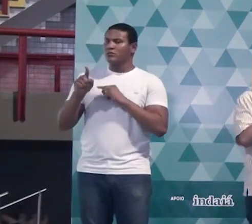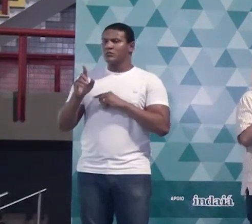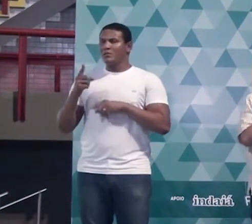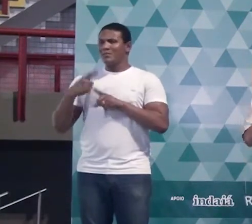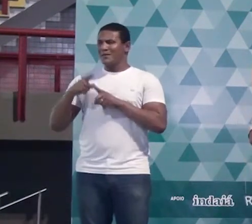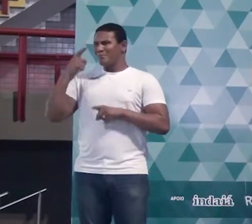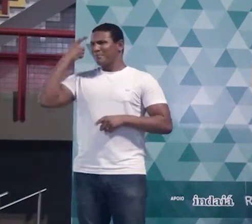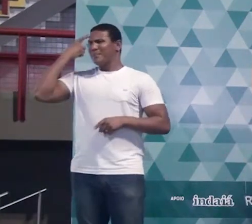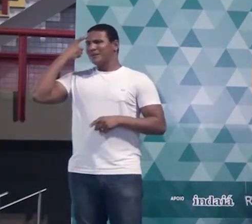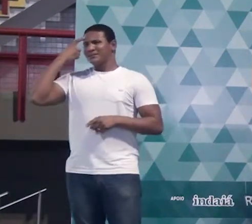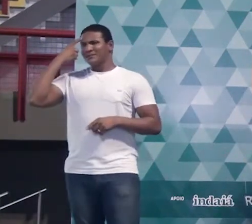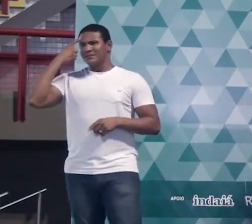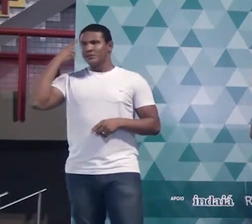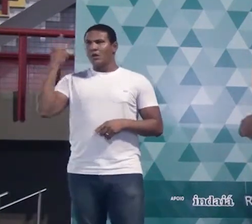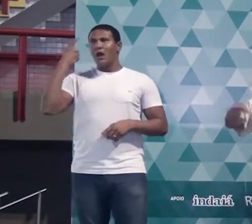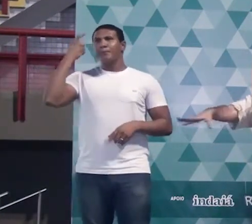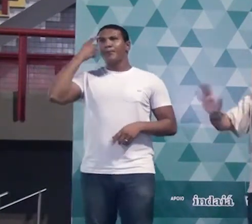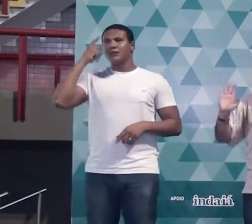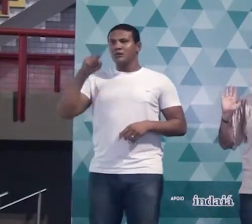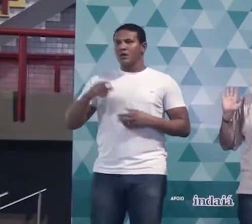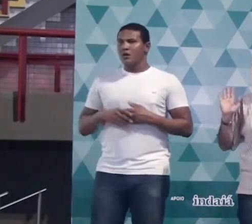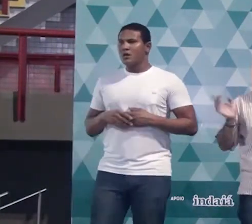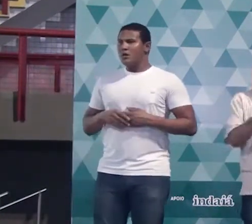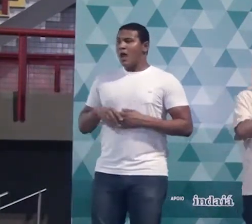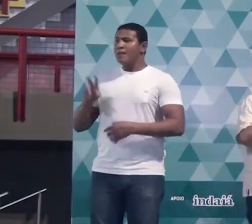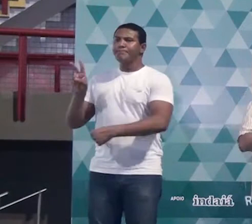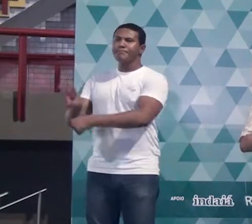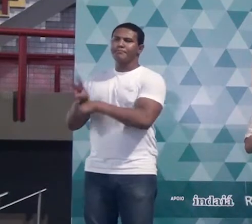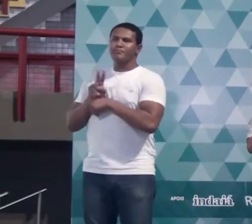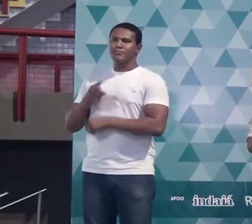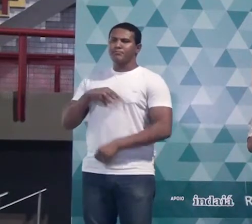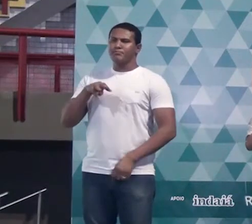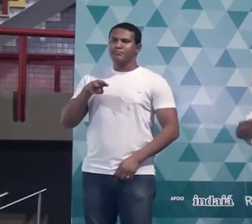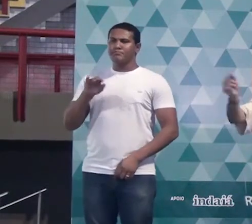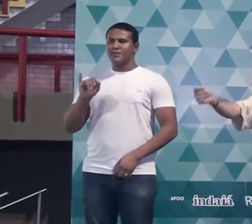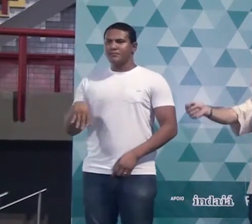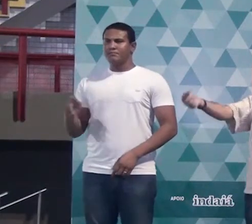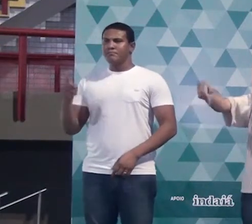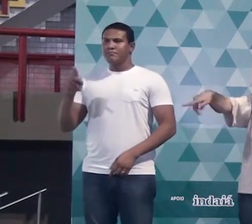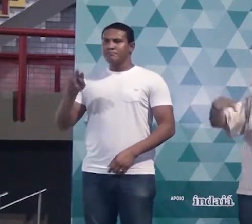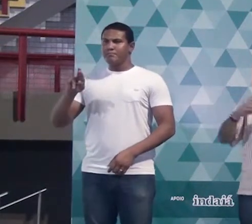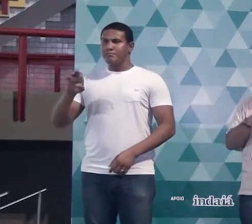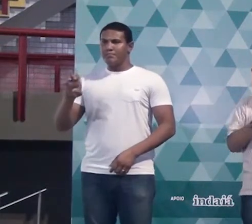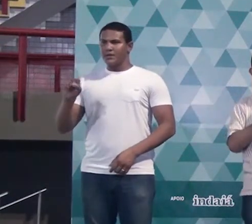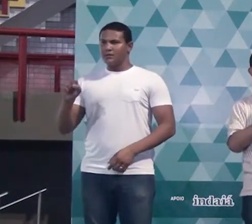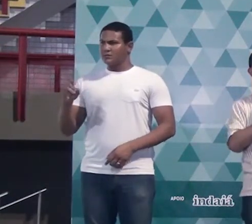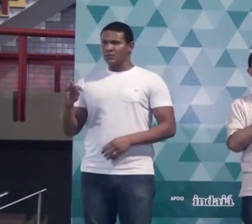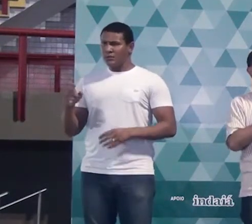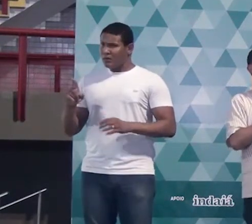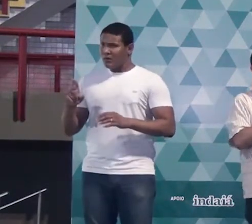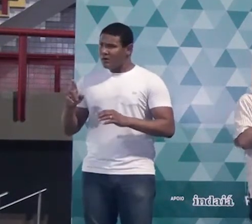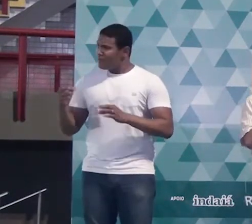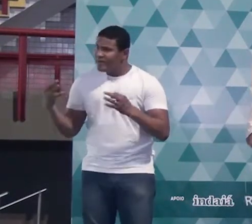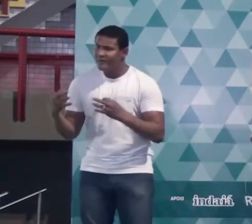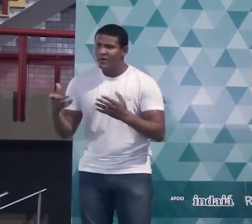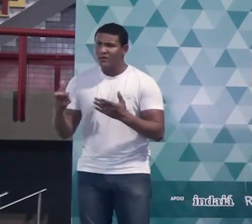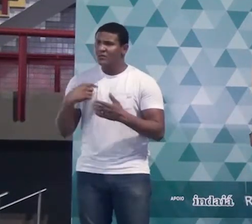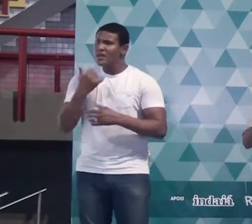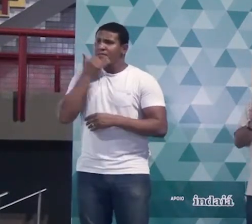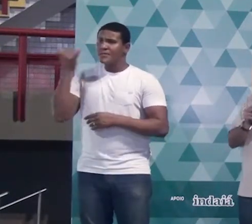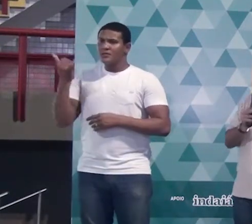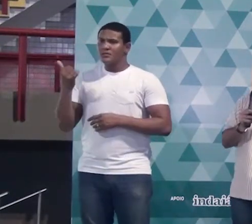gente que pensa que falar me empresta está errado. Não, está perfeito, depende da situação. Assim como